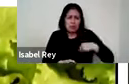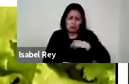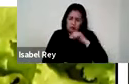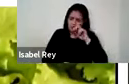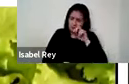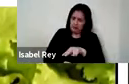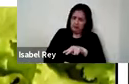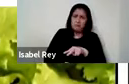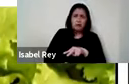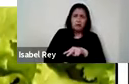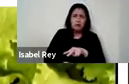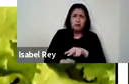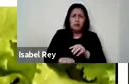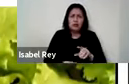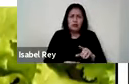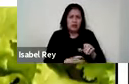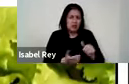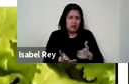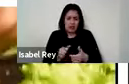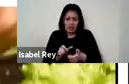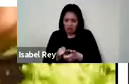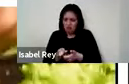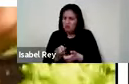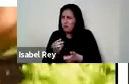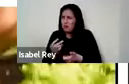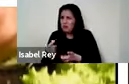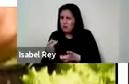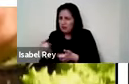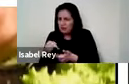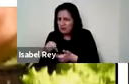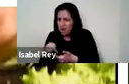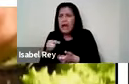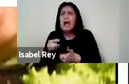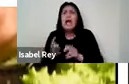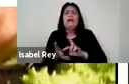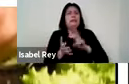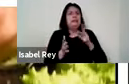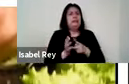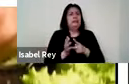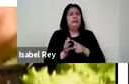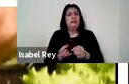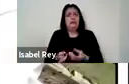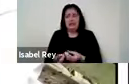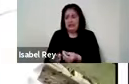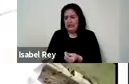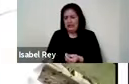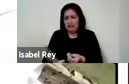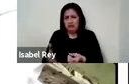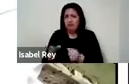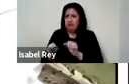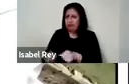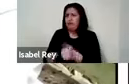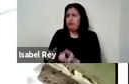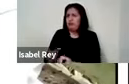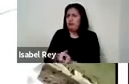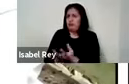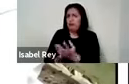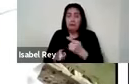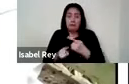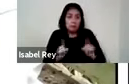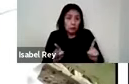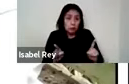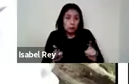LED no es muy acelerado, nos quiere decir que la humedad de la tierra está apta para la planta. En cambio,